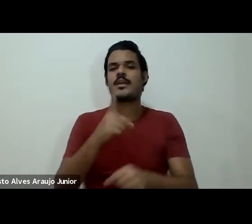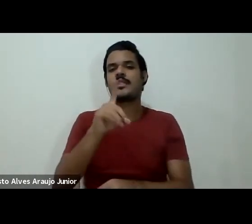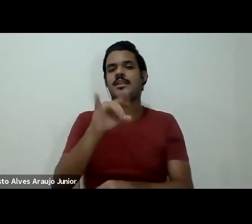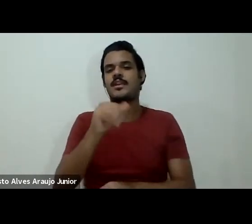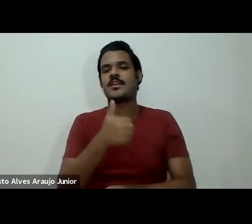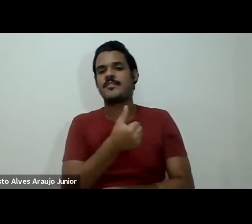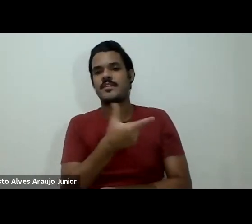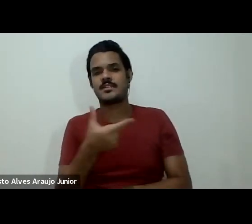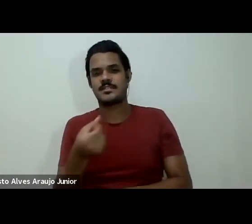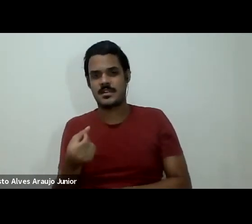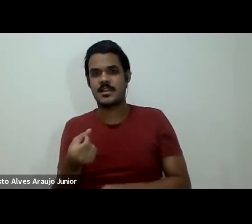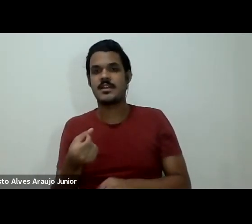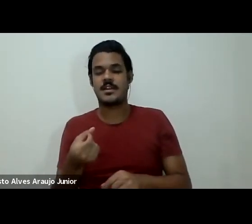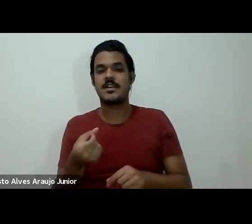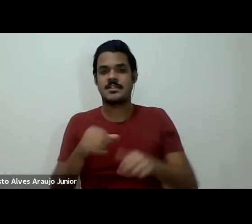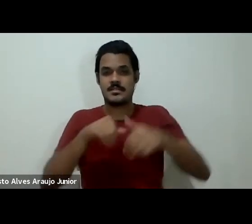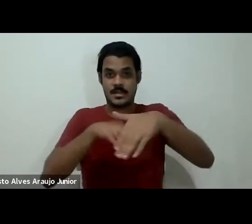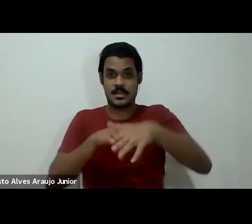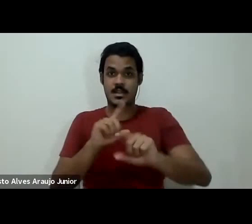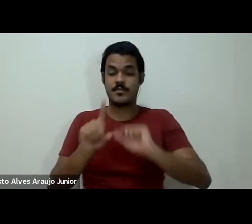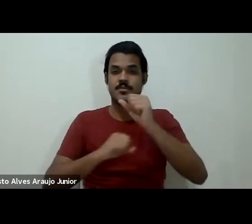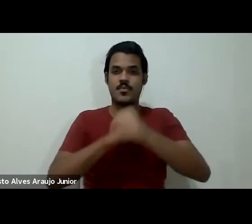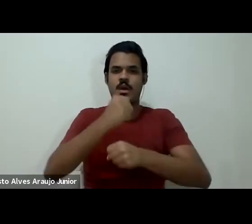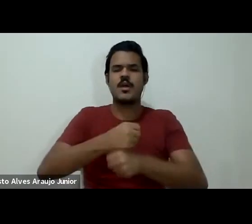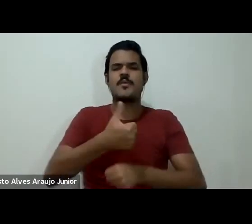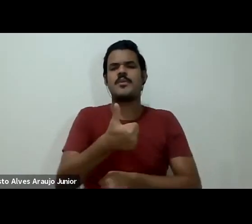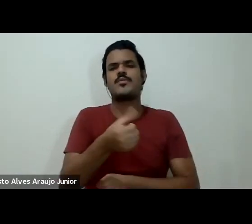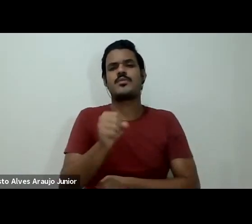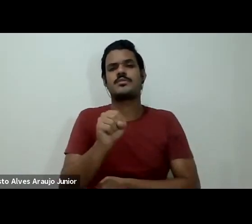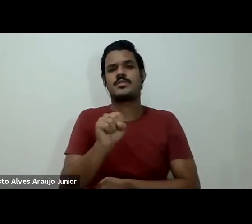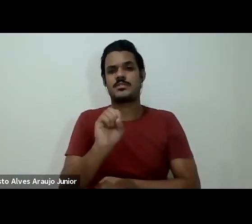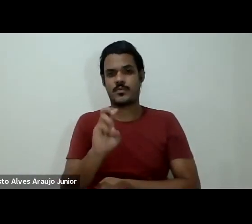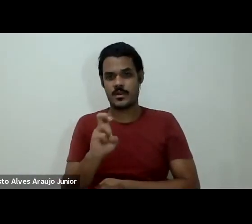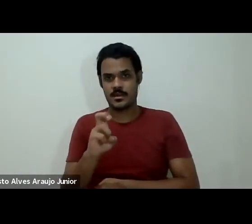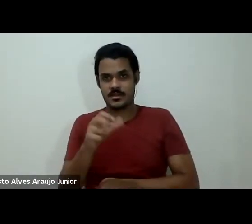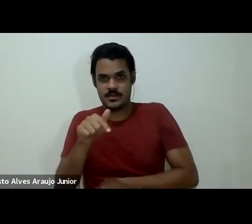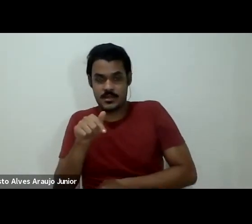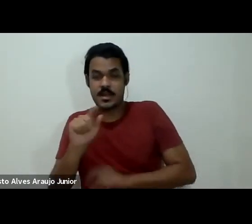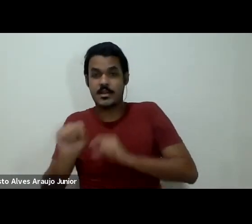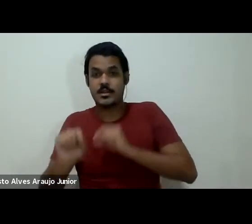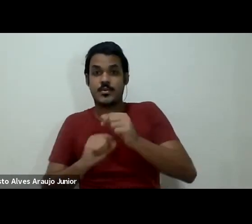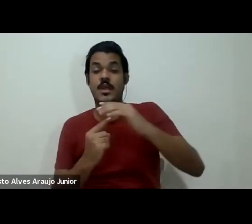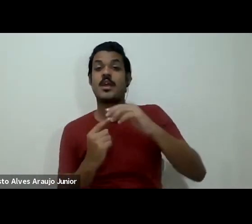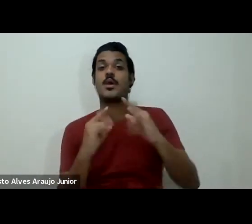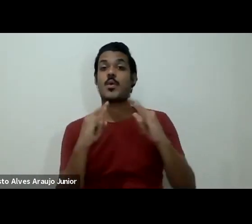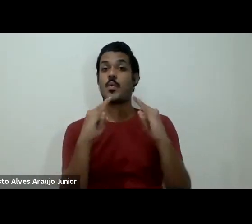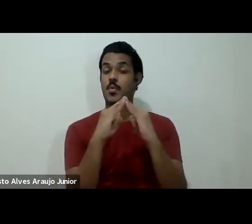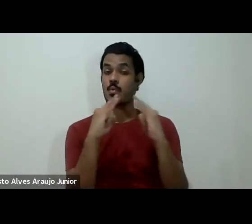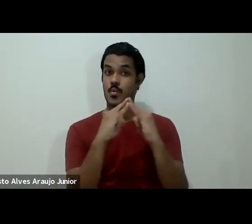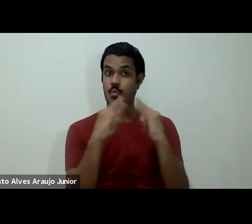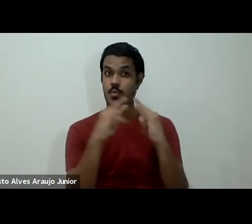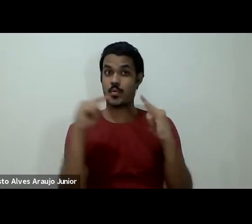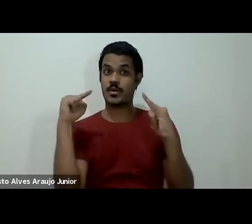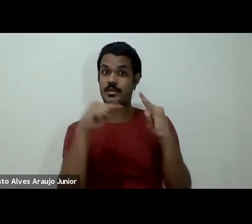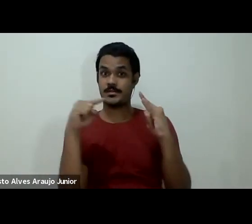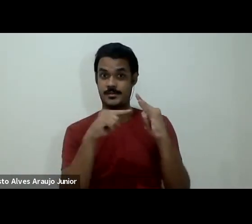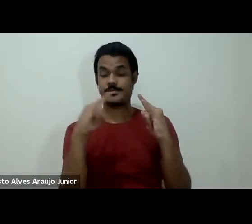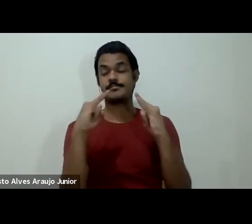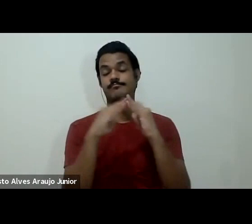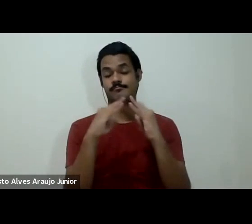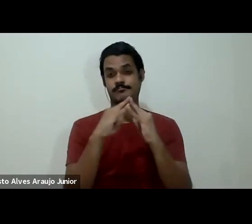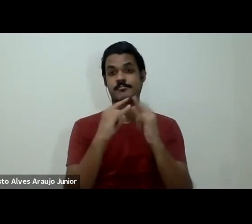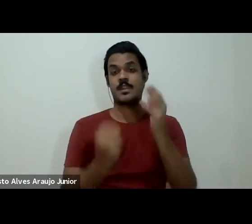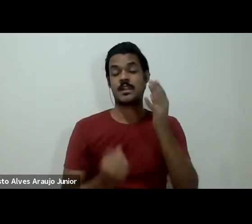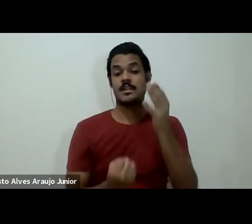setembro de 1857 o Instituto Nacional de Educação de Surdos, atualmente chamado INES,